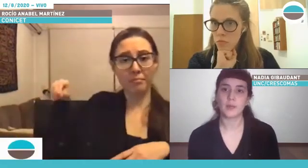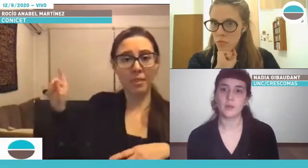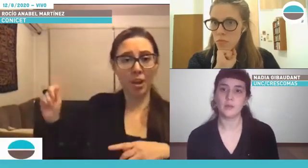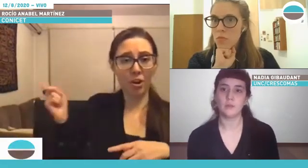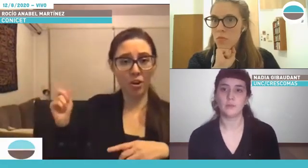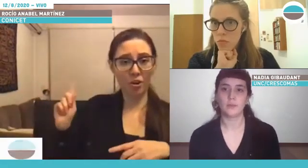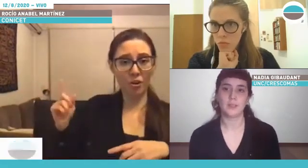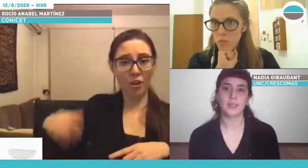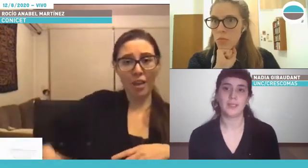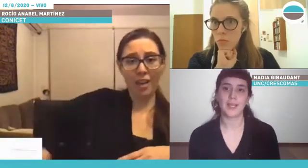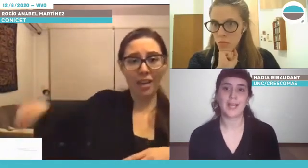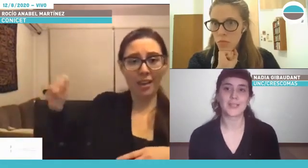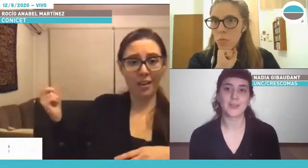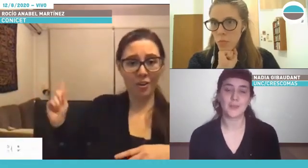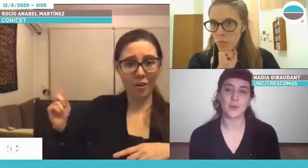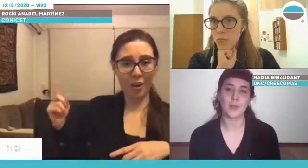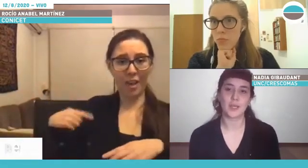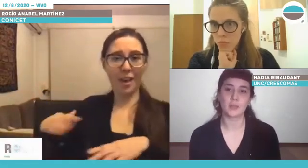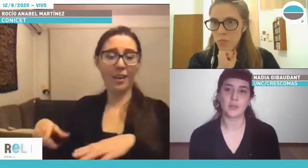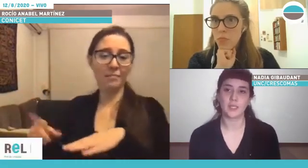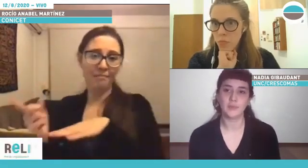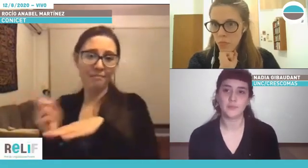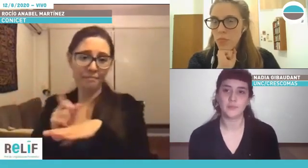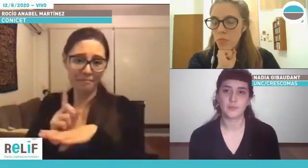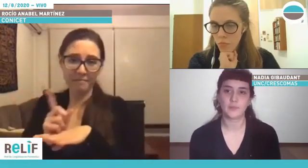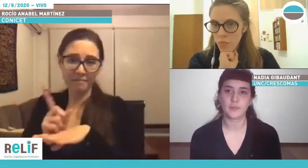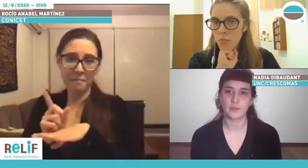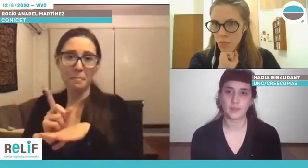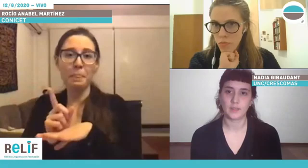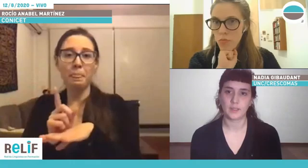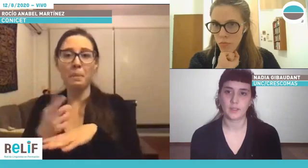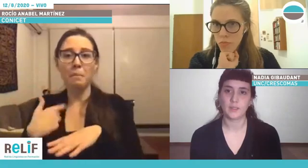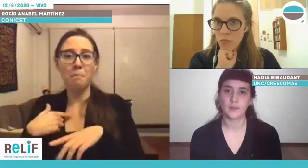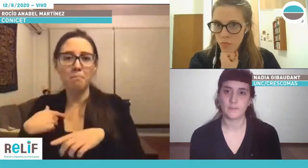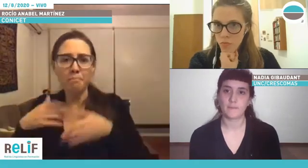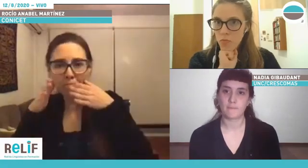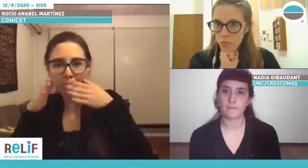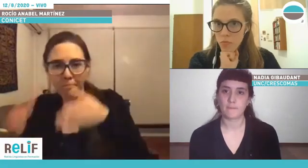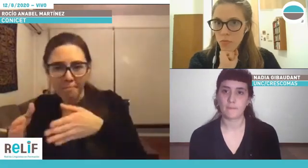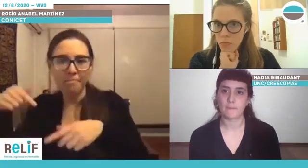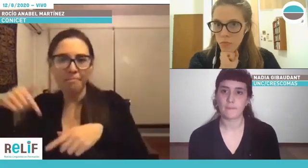Digo perro, que es la acción de mover la cola.